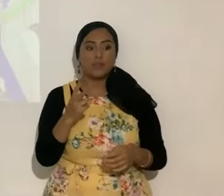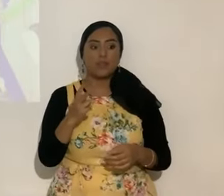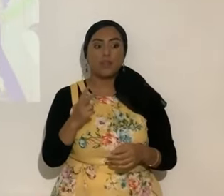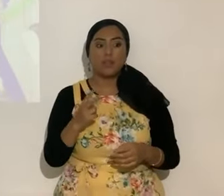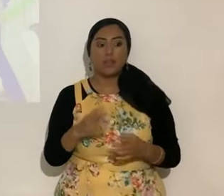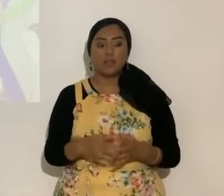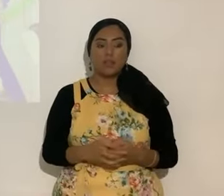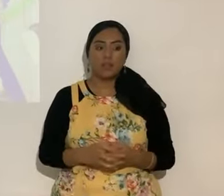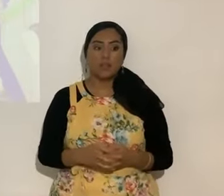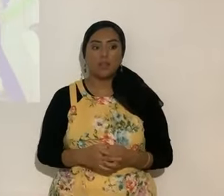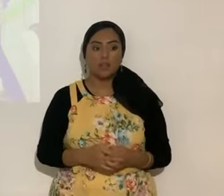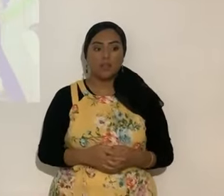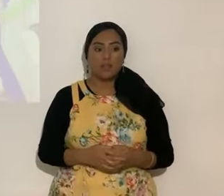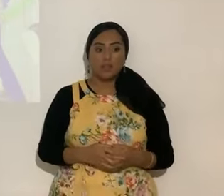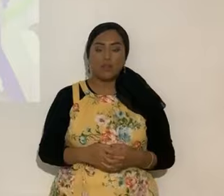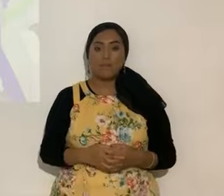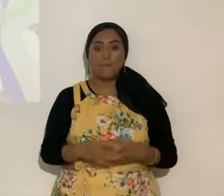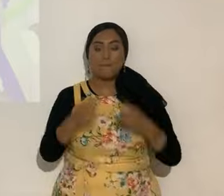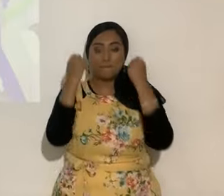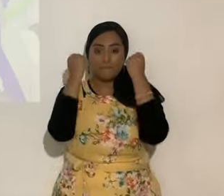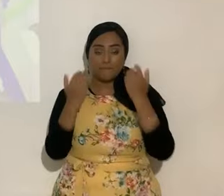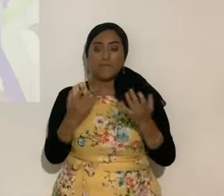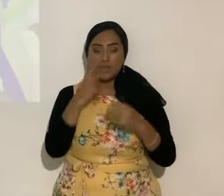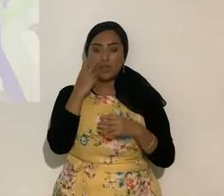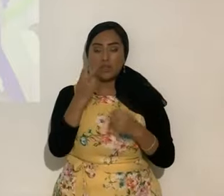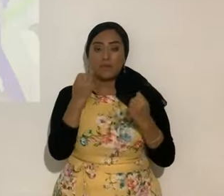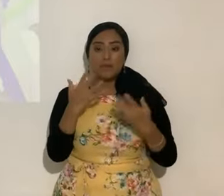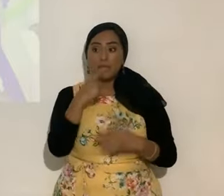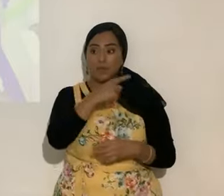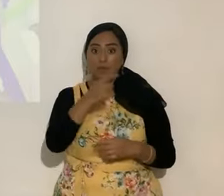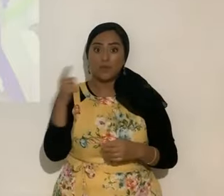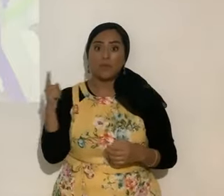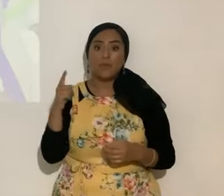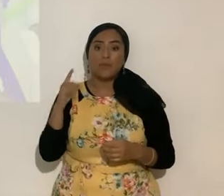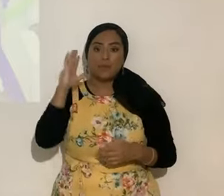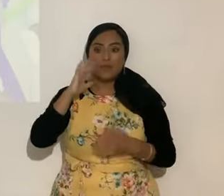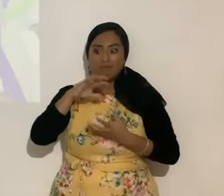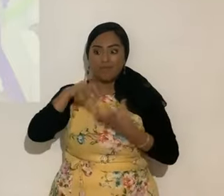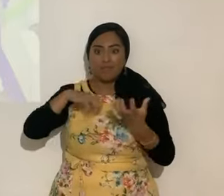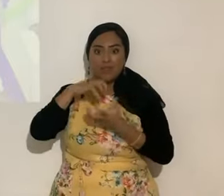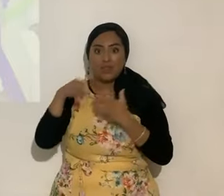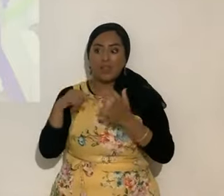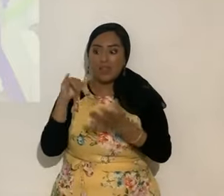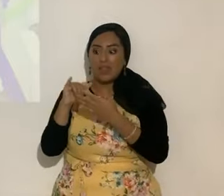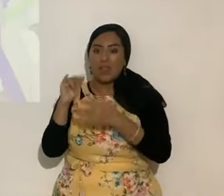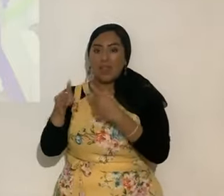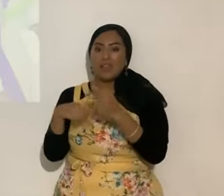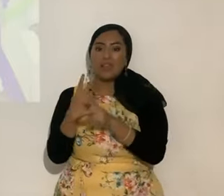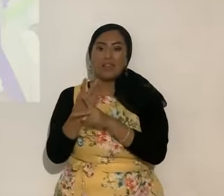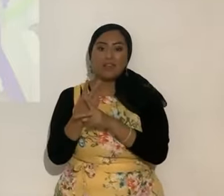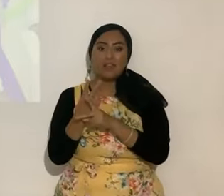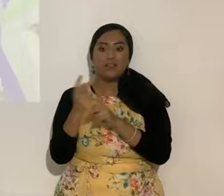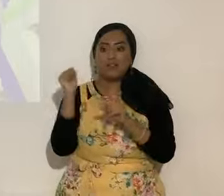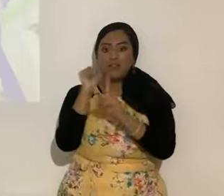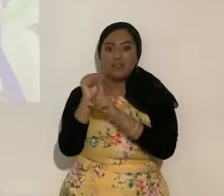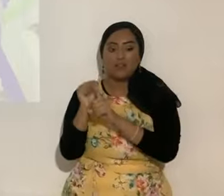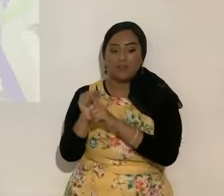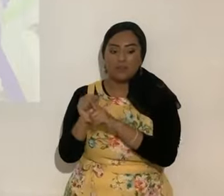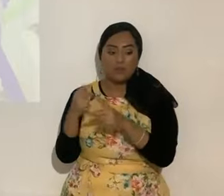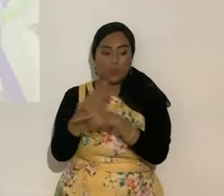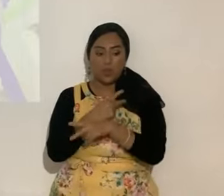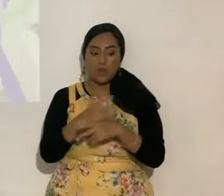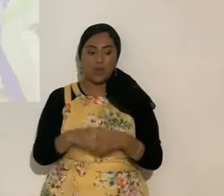alguna o de otra forma, muchos de ustedes estuvieron inmiscuidos en este tipo de chantaje, que es uno de los más horribles